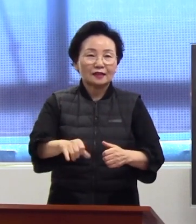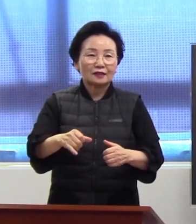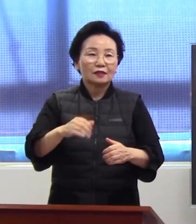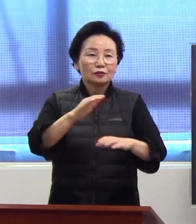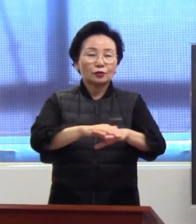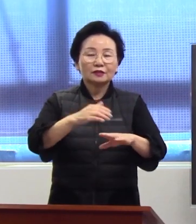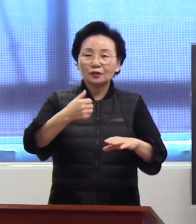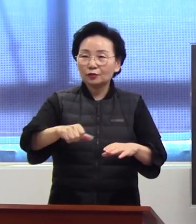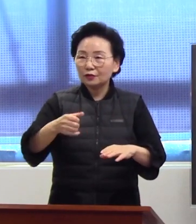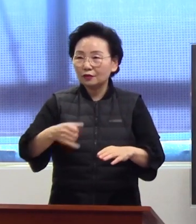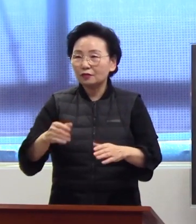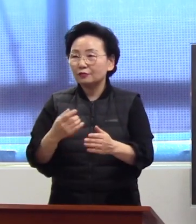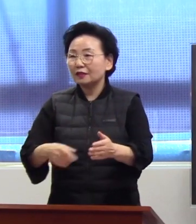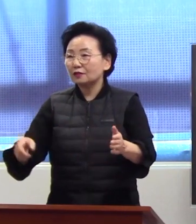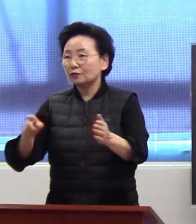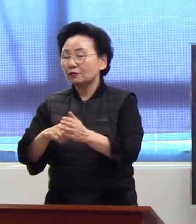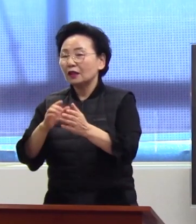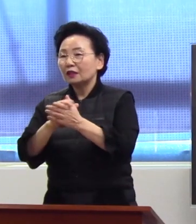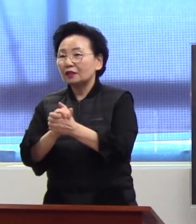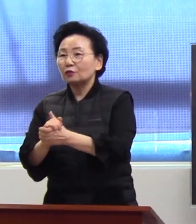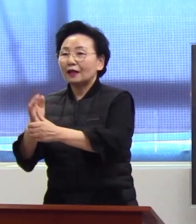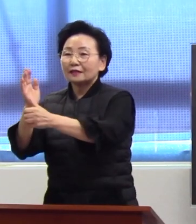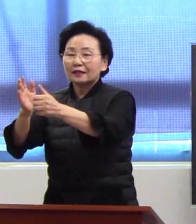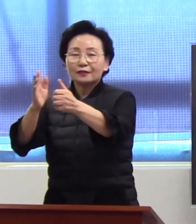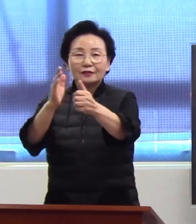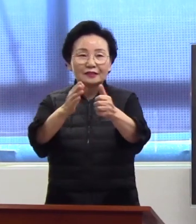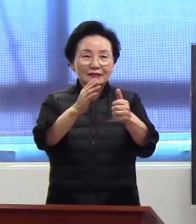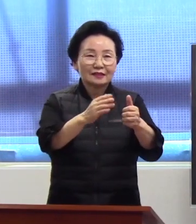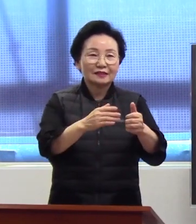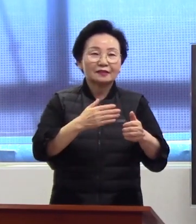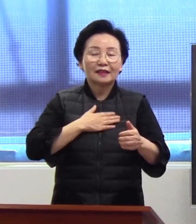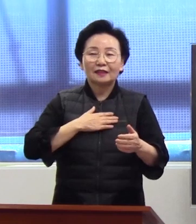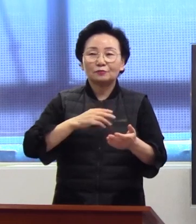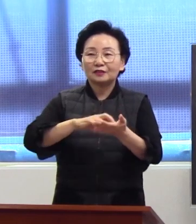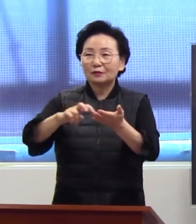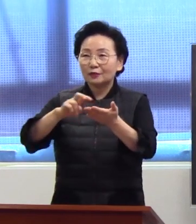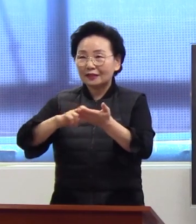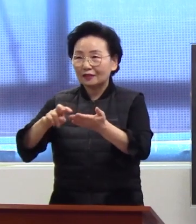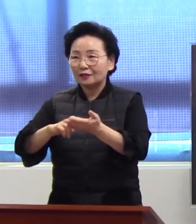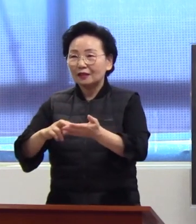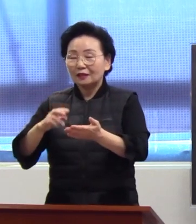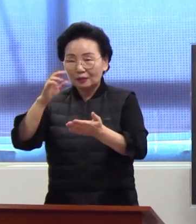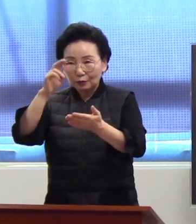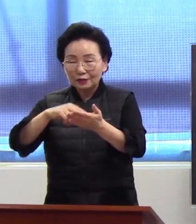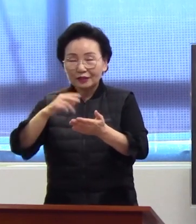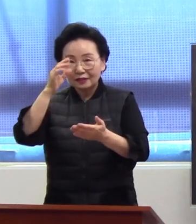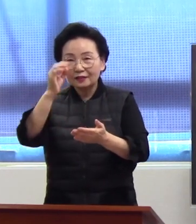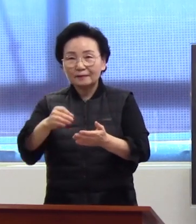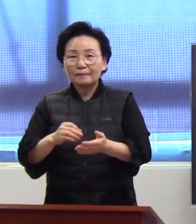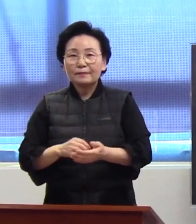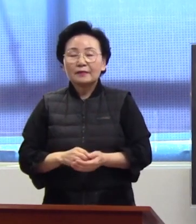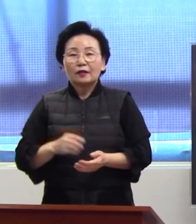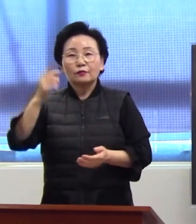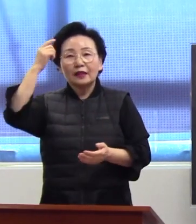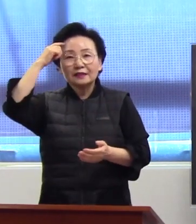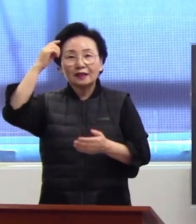딸, 손자, 손녀를 위해서도 기도하세요 그러잖아요. 내가 문자 보내는 거 이제 본 적 있죠?